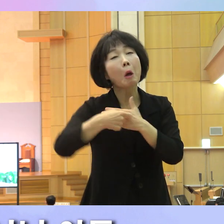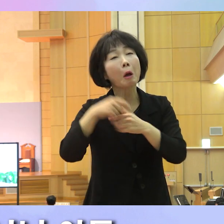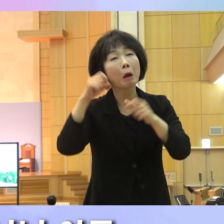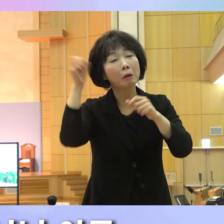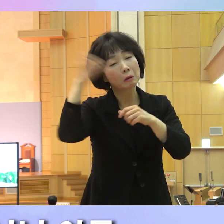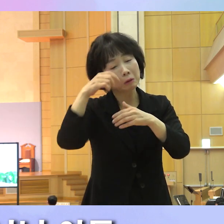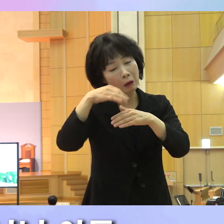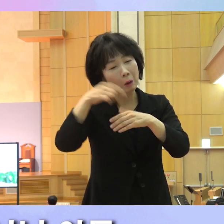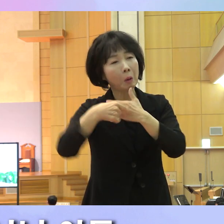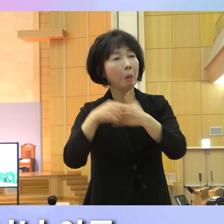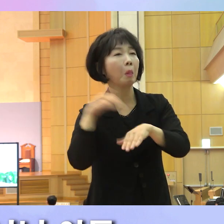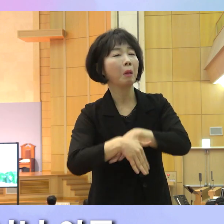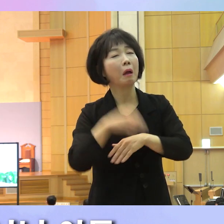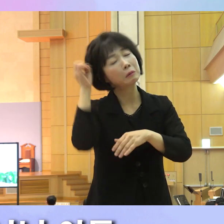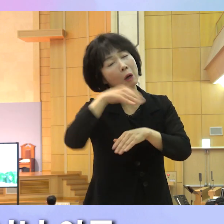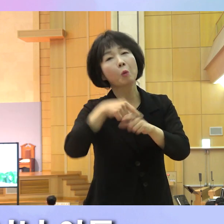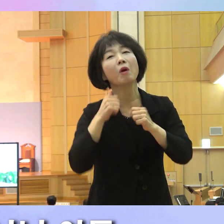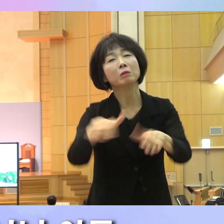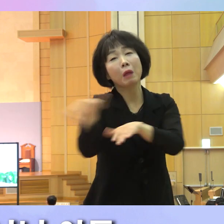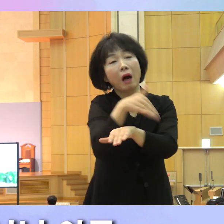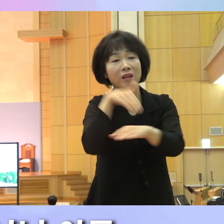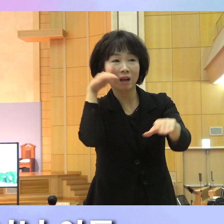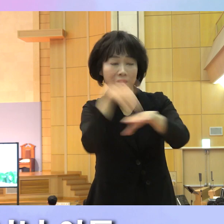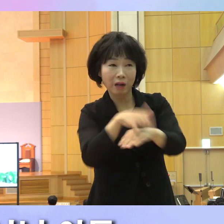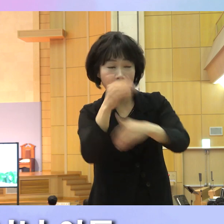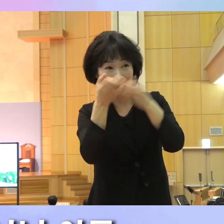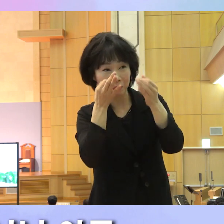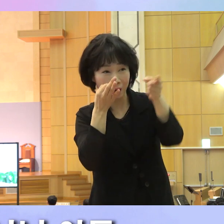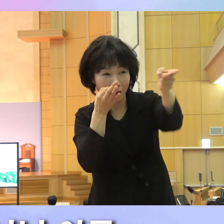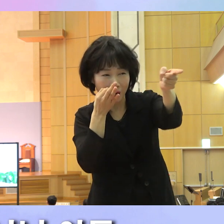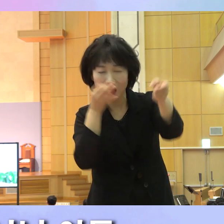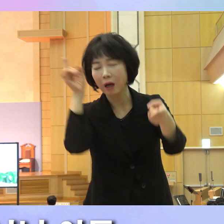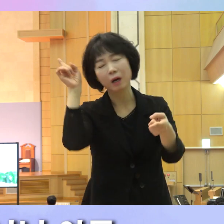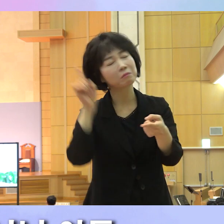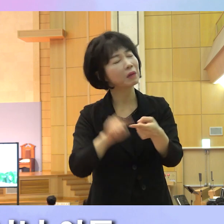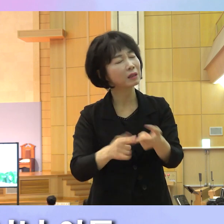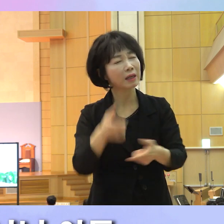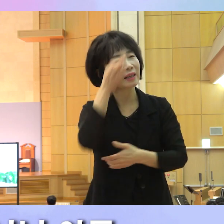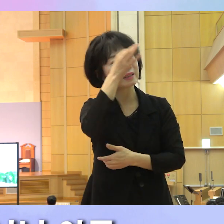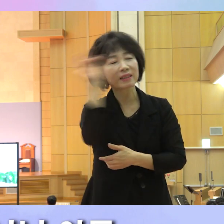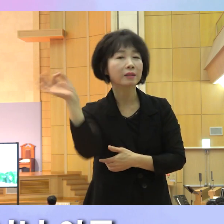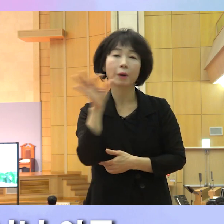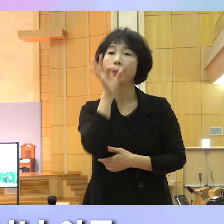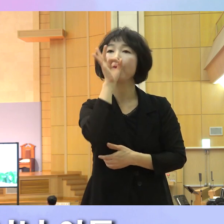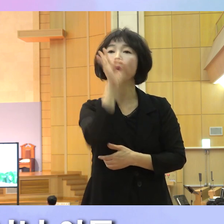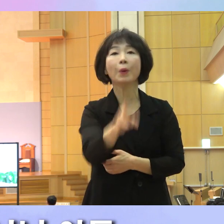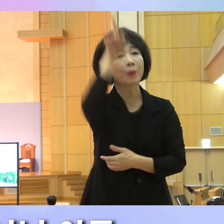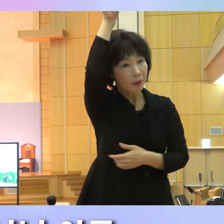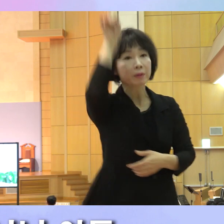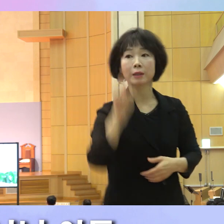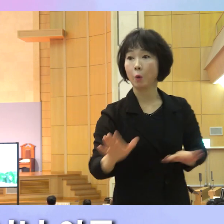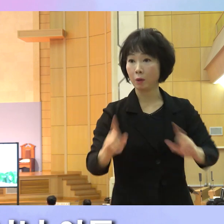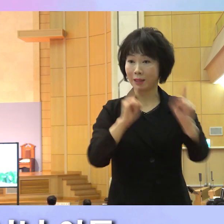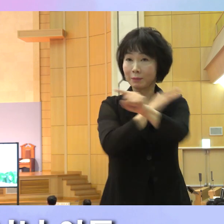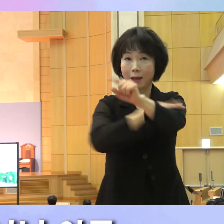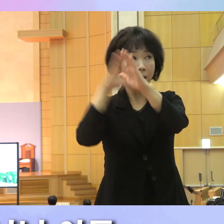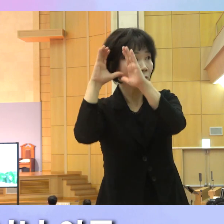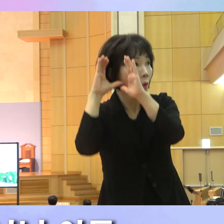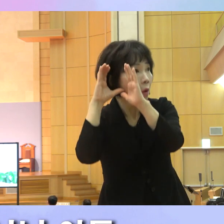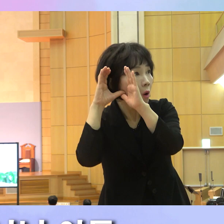자기 입장에서는 믿는다고 할지 모르겠지만 하나님 볼 때는 그건 진정 믿는 것이 아닌 것입니다. 오늘 말씀을